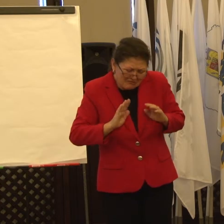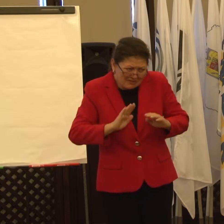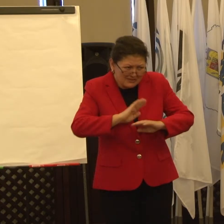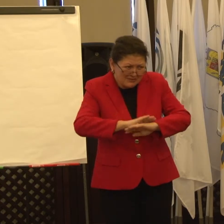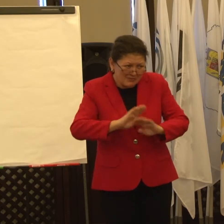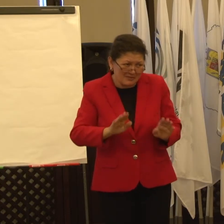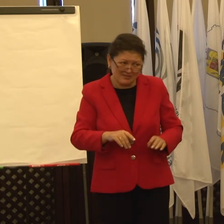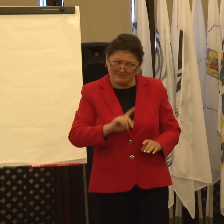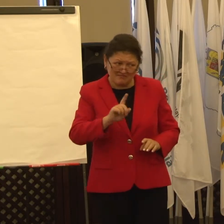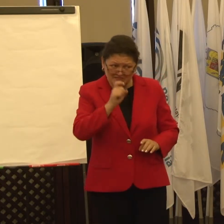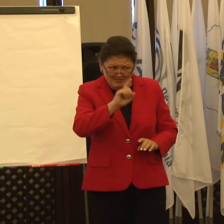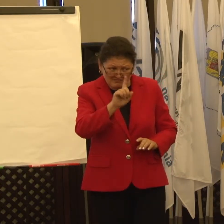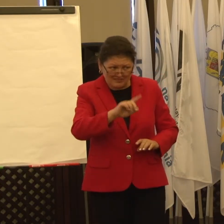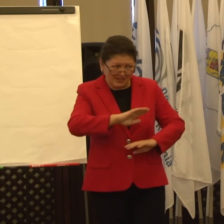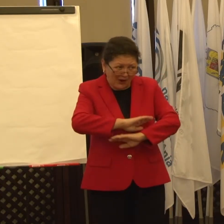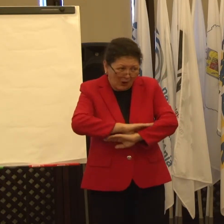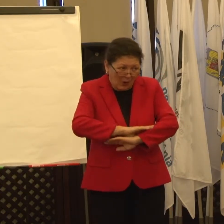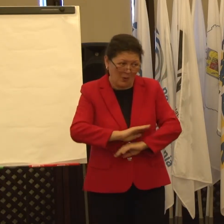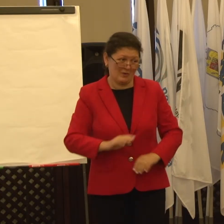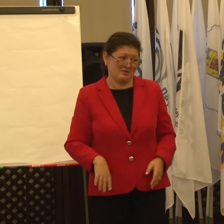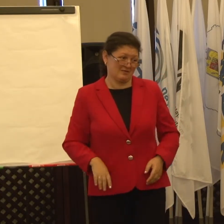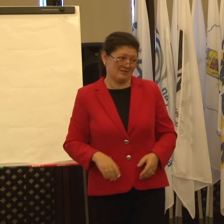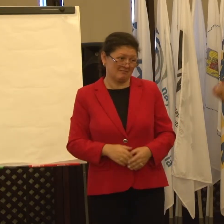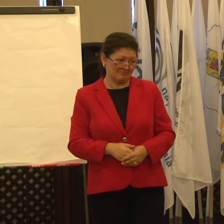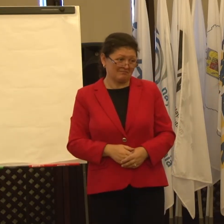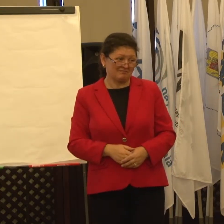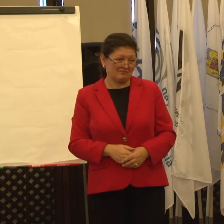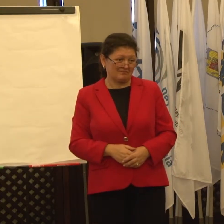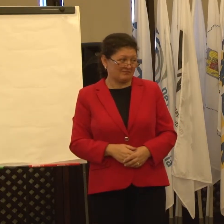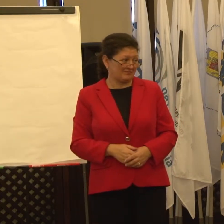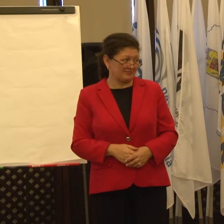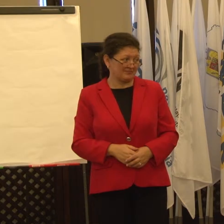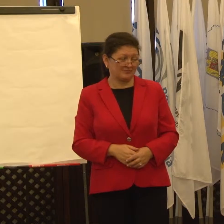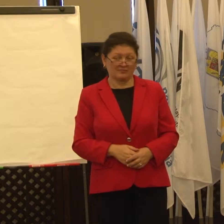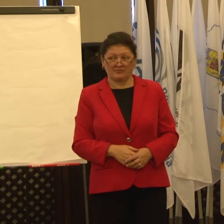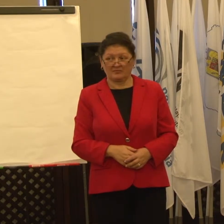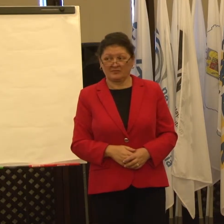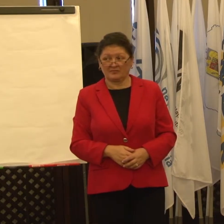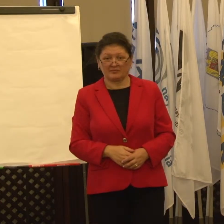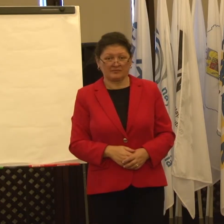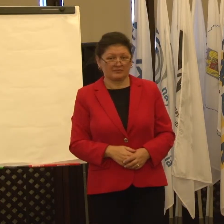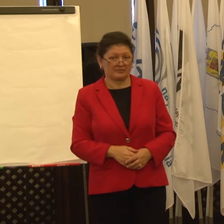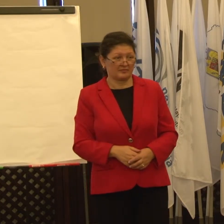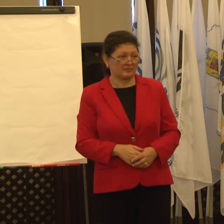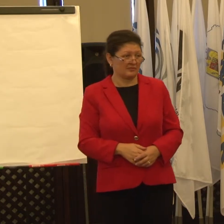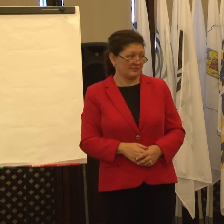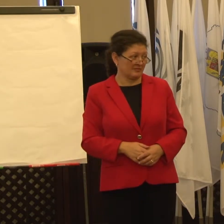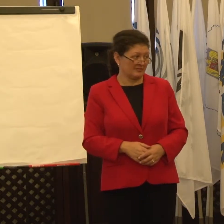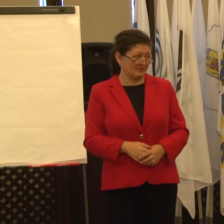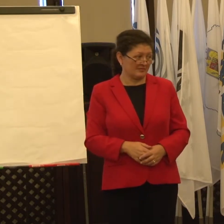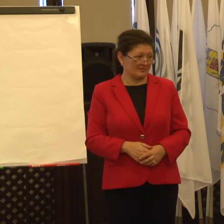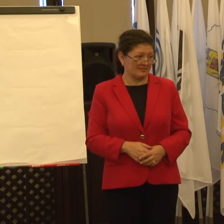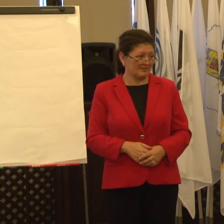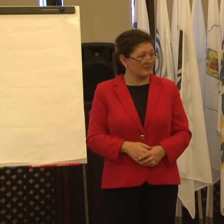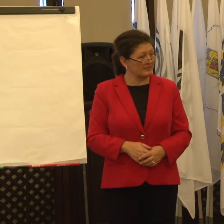Și aici au plecat cei care puteau să ne răspundă de ce nu a existat, să spunem așa, o poziție